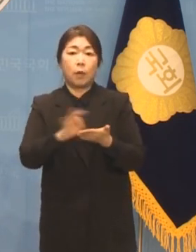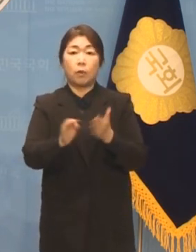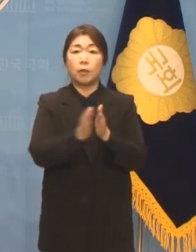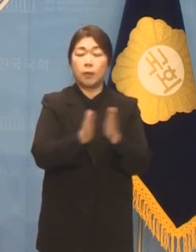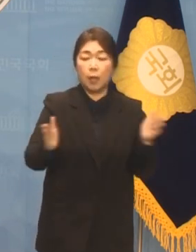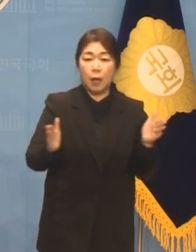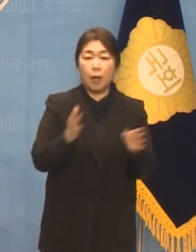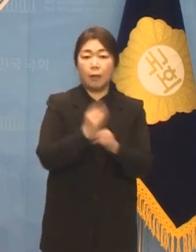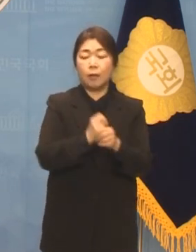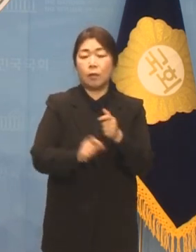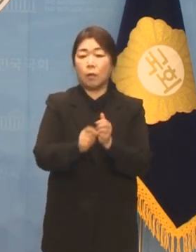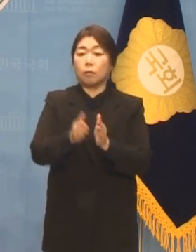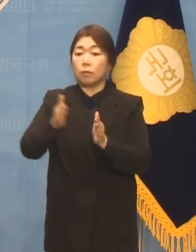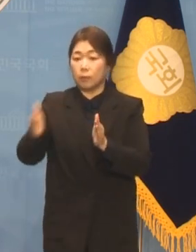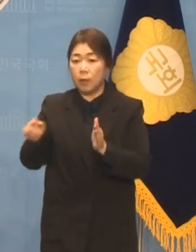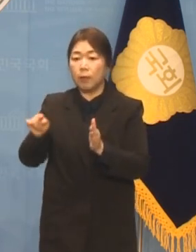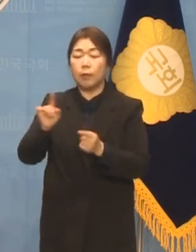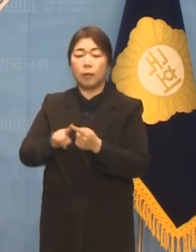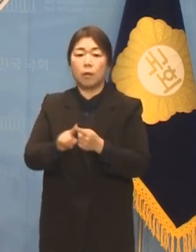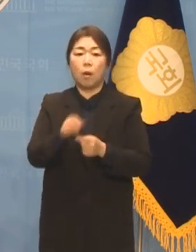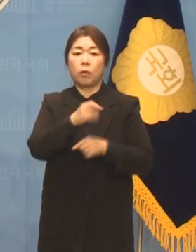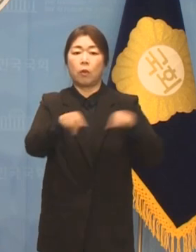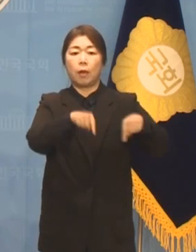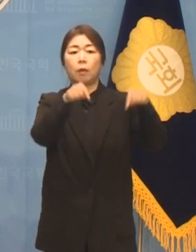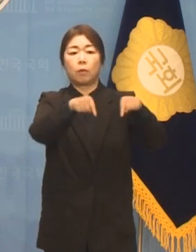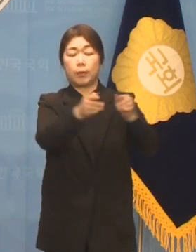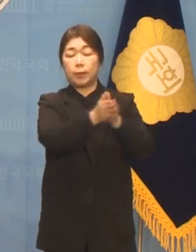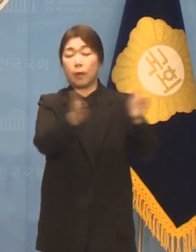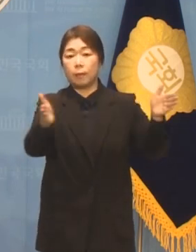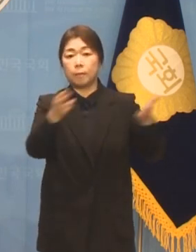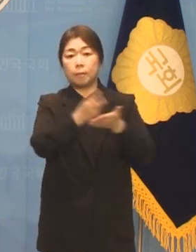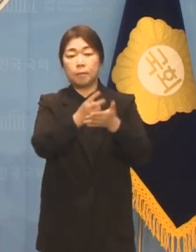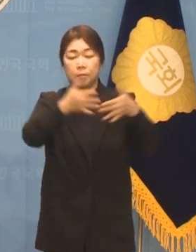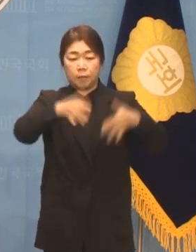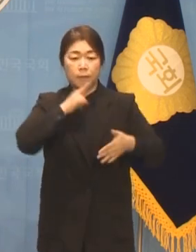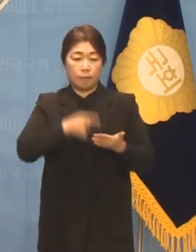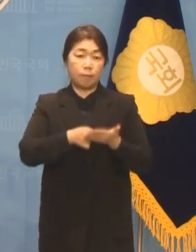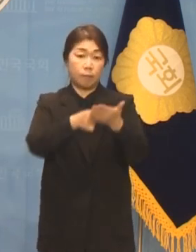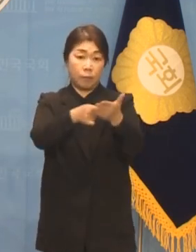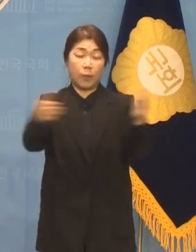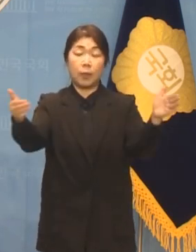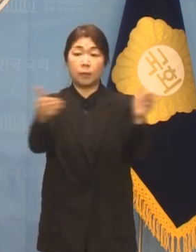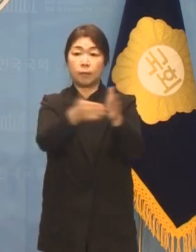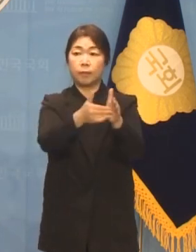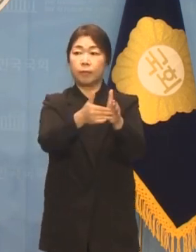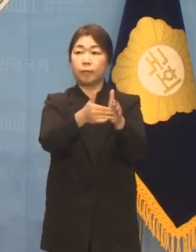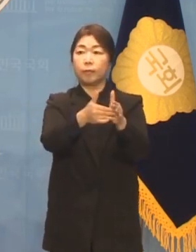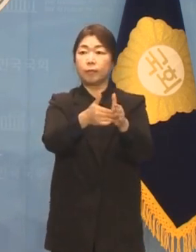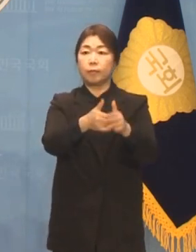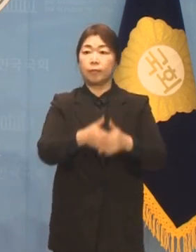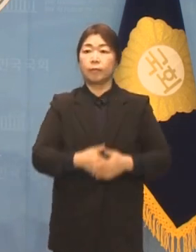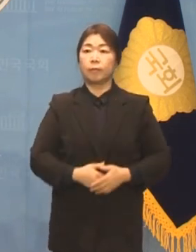대해서 여당과 논의를 시작하겠다 이렇게 말씀을 드립니다. 이상입니다.